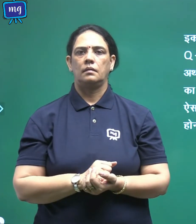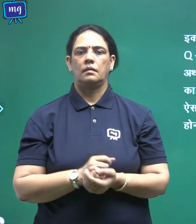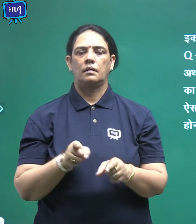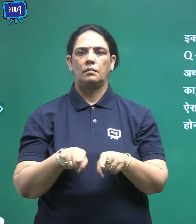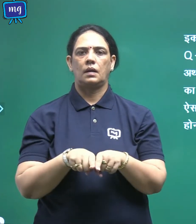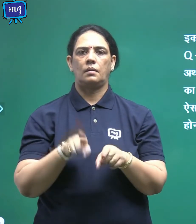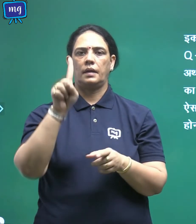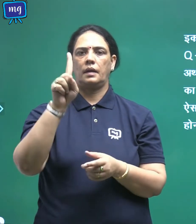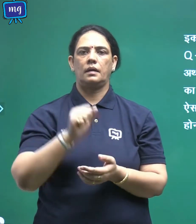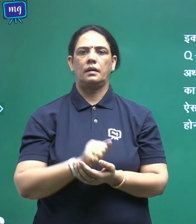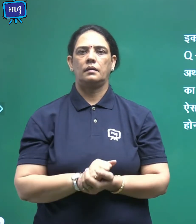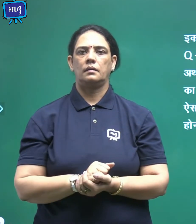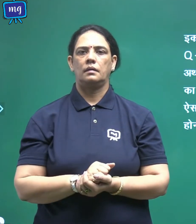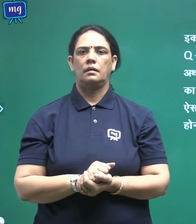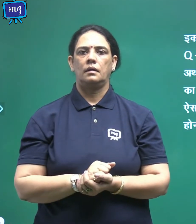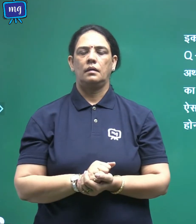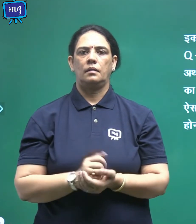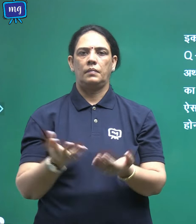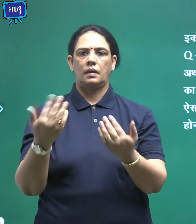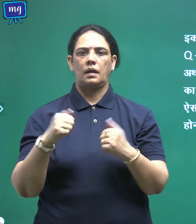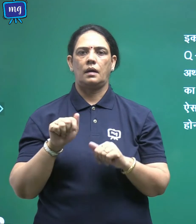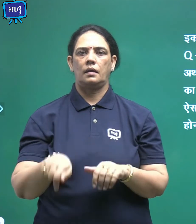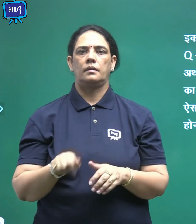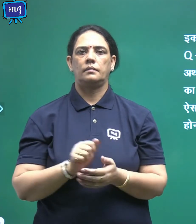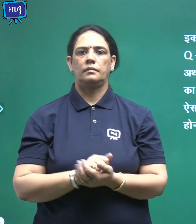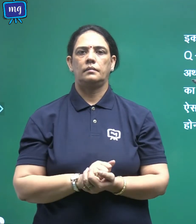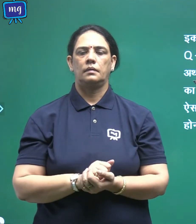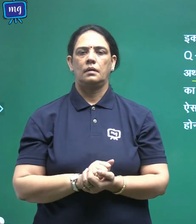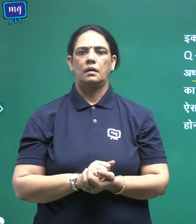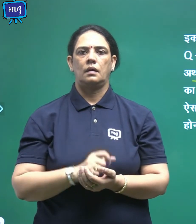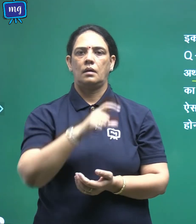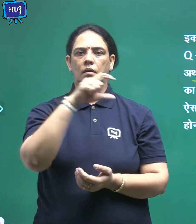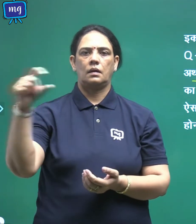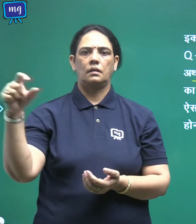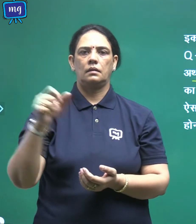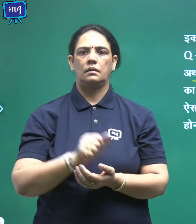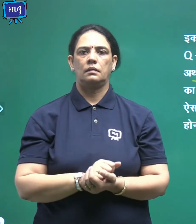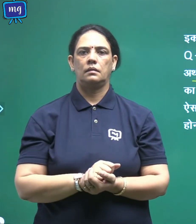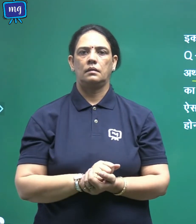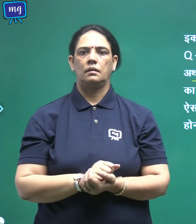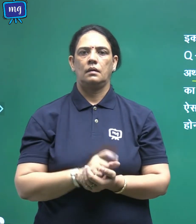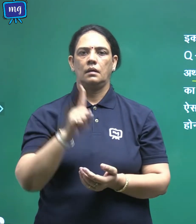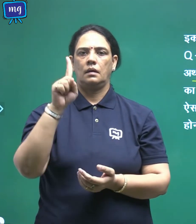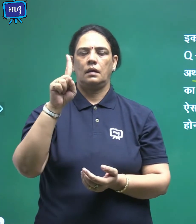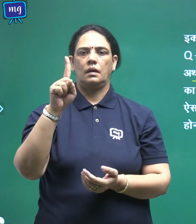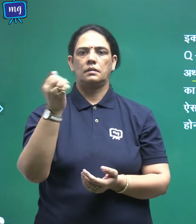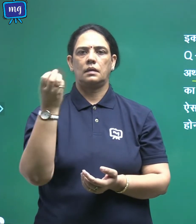बराबर 1 मिल रहा है, अर्थात एक संख्या